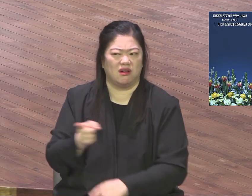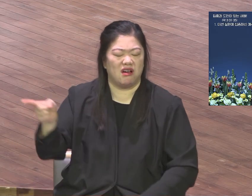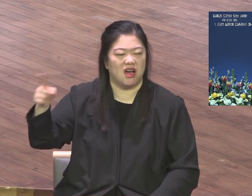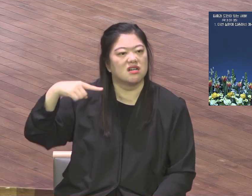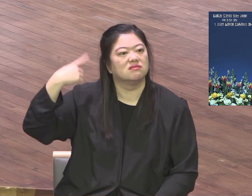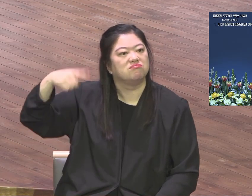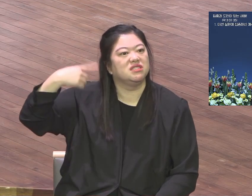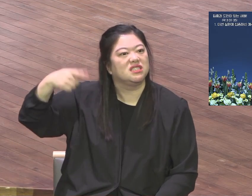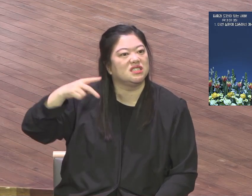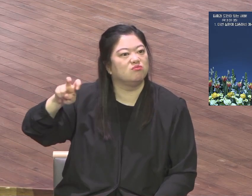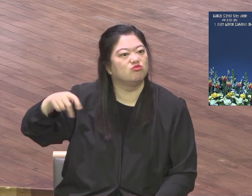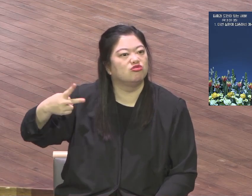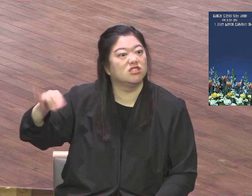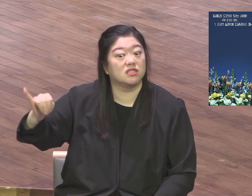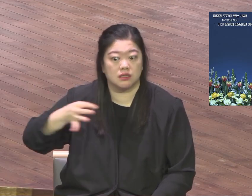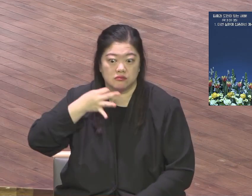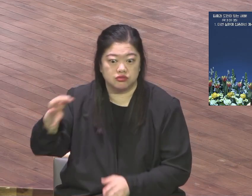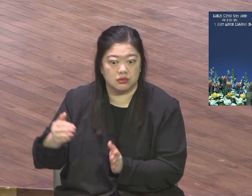미치광이다 저거.